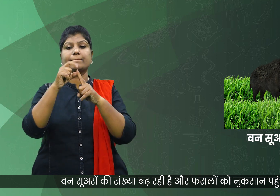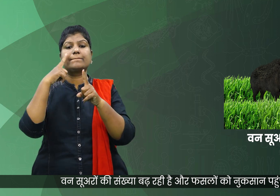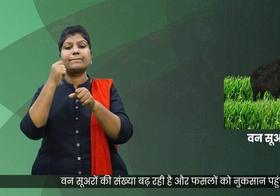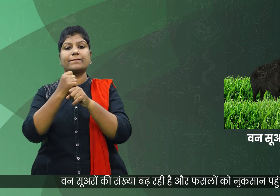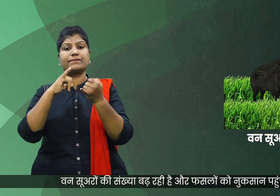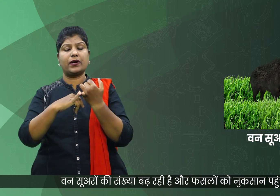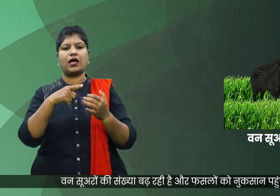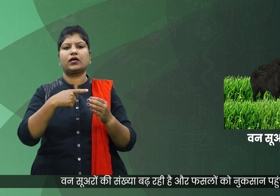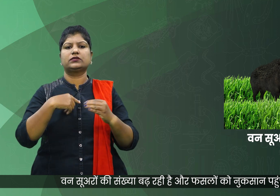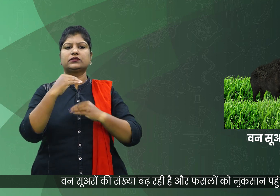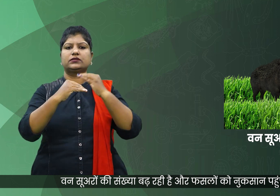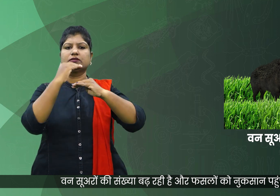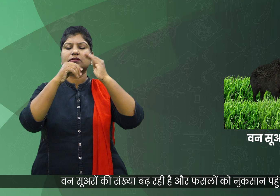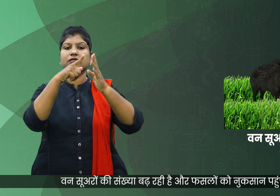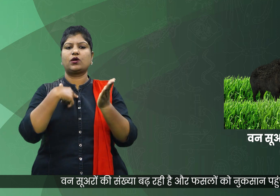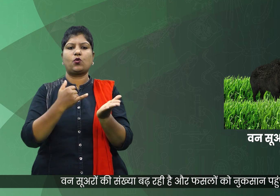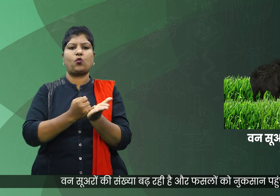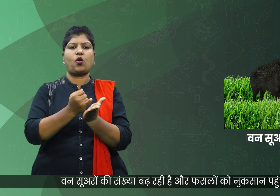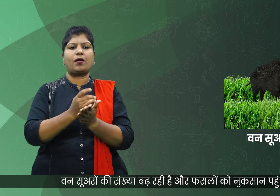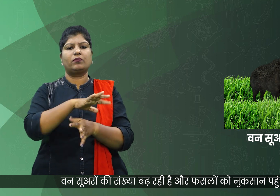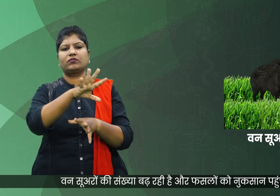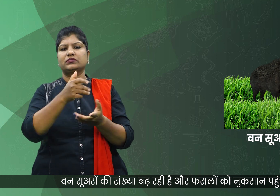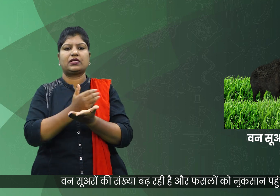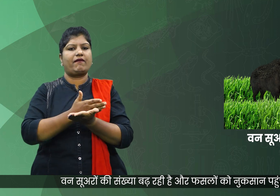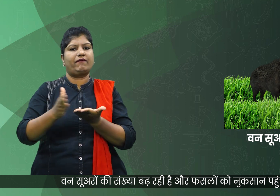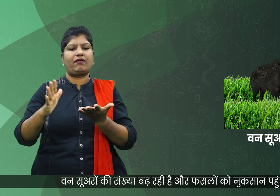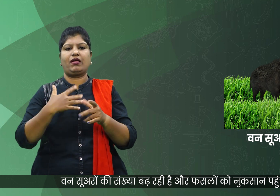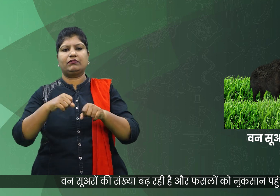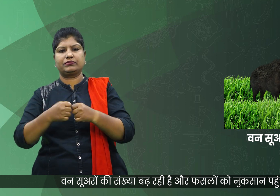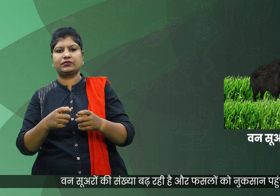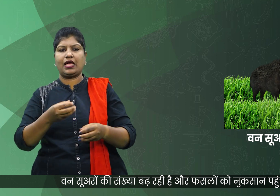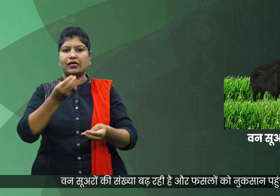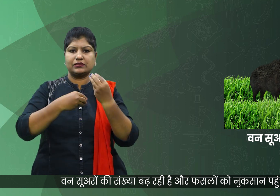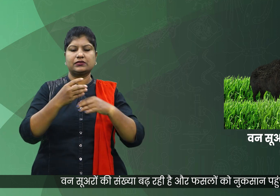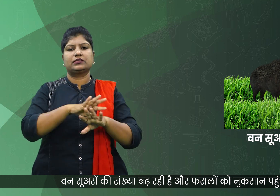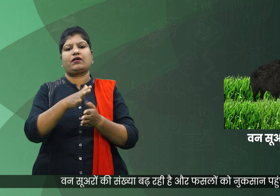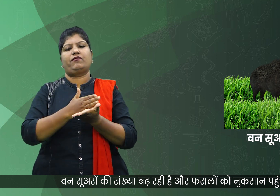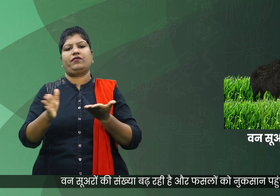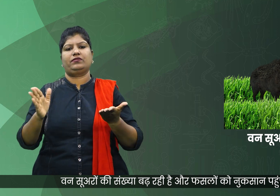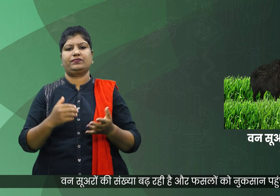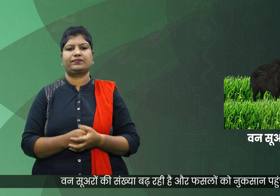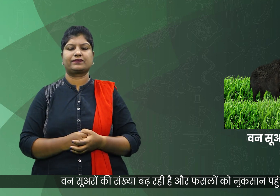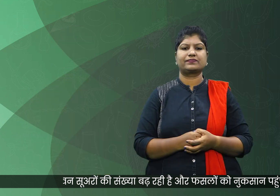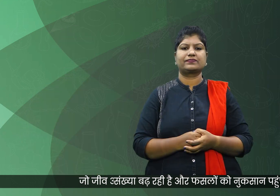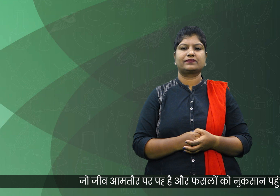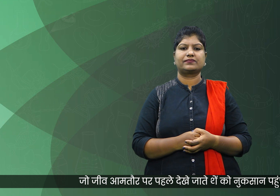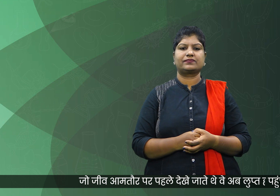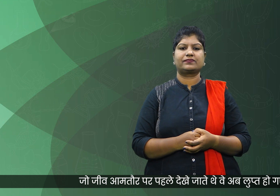है। जो जीव आम